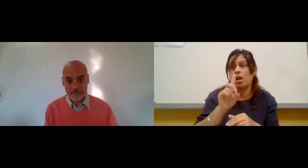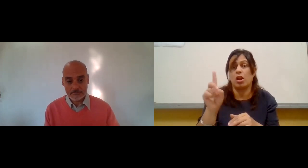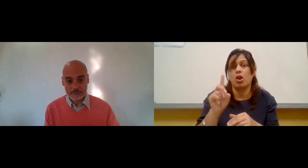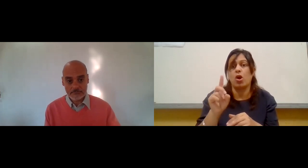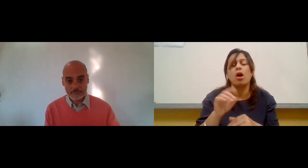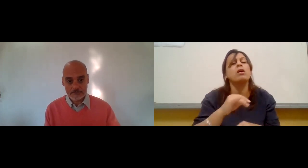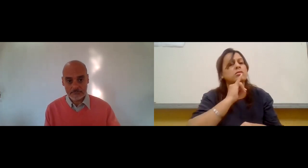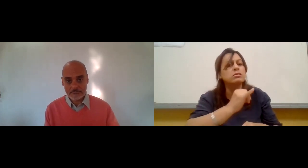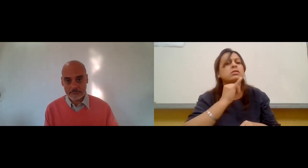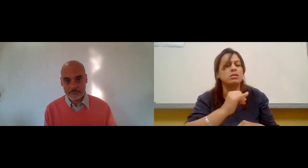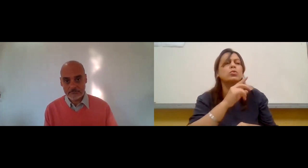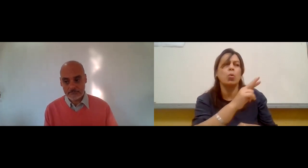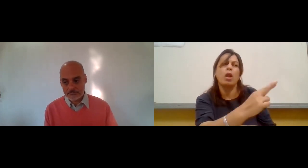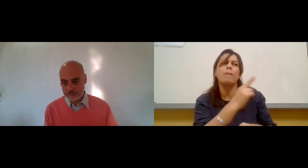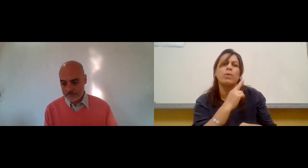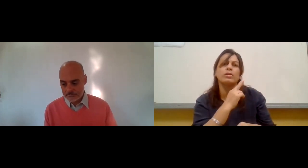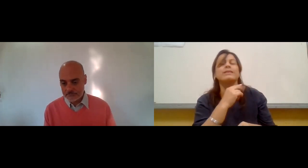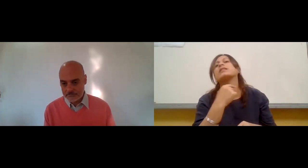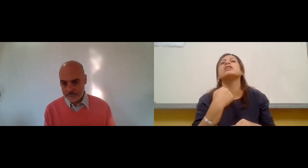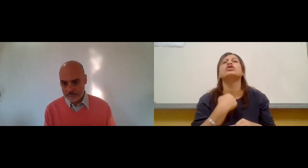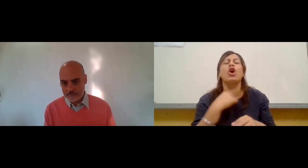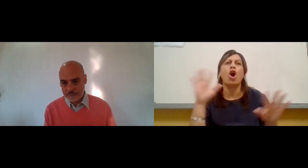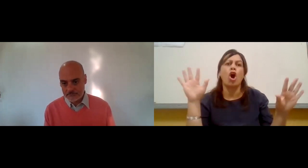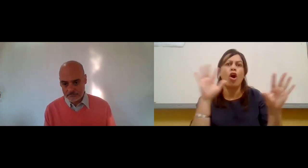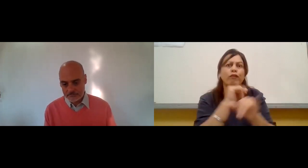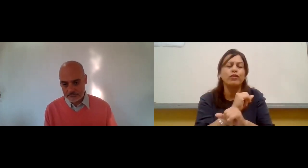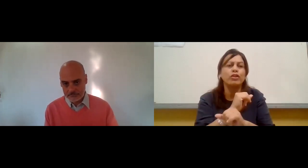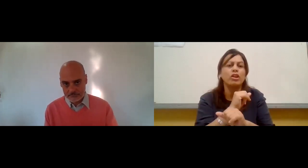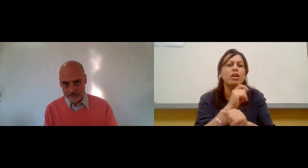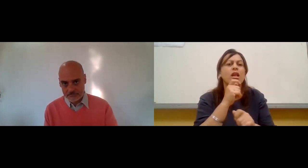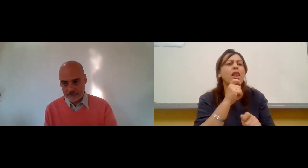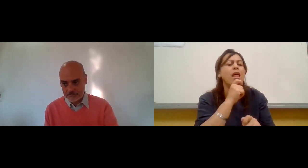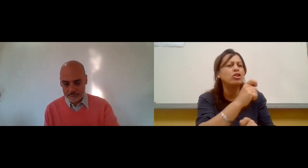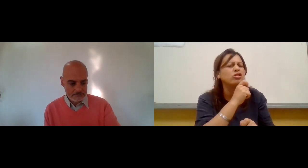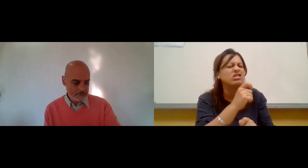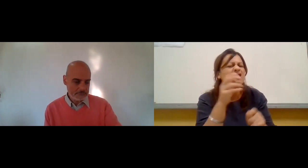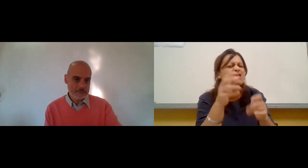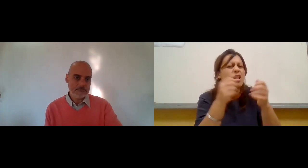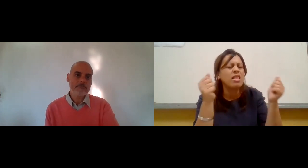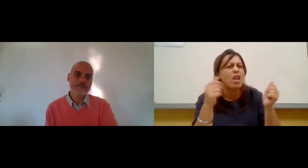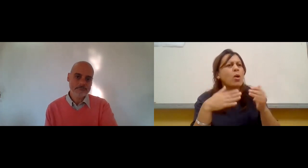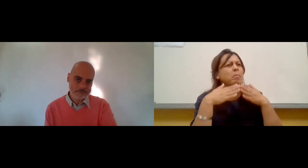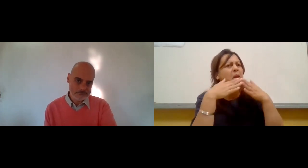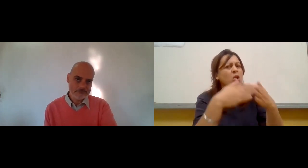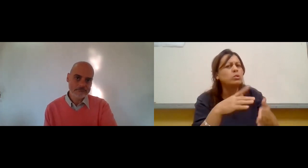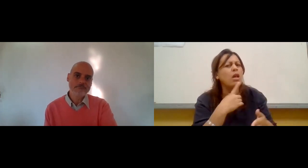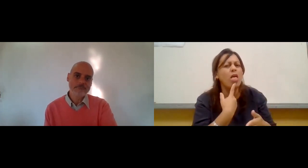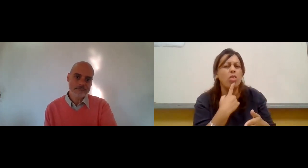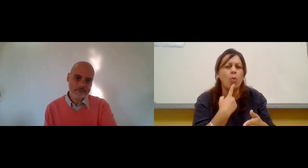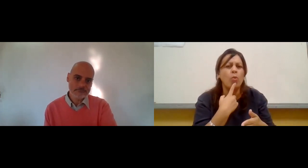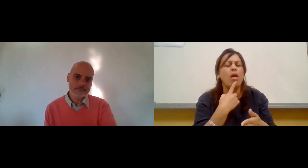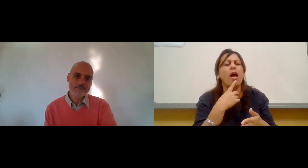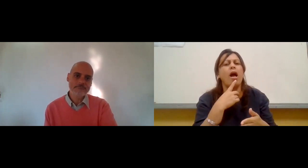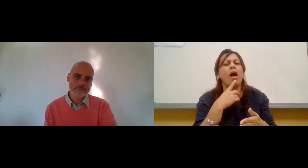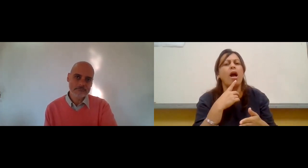sí, sí, no, prestó la confusión la noticia, por eso yo personalmente pregunté, digo, porque era una duda. y sí. Sí sabía, yo